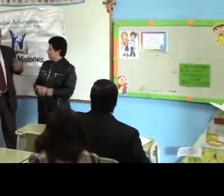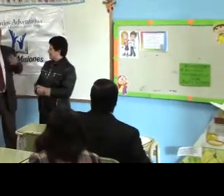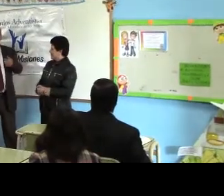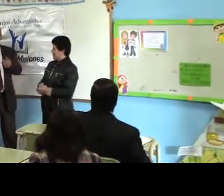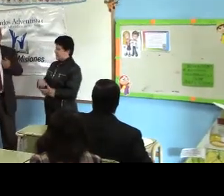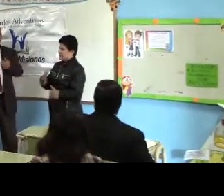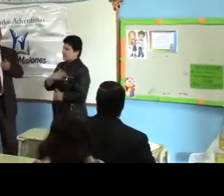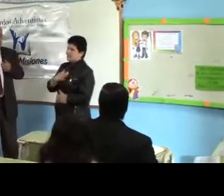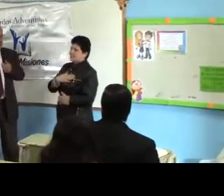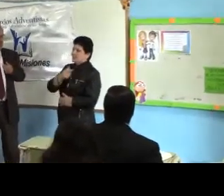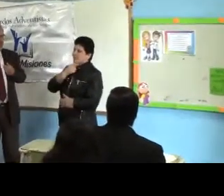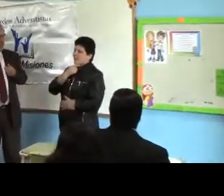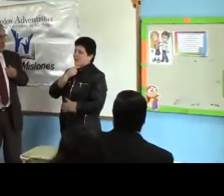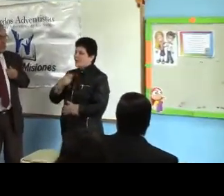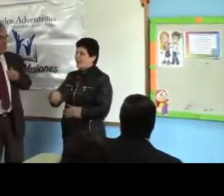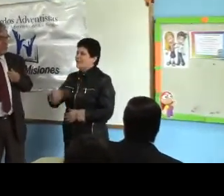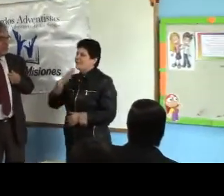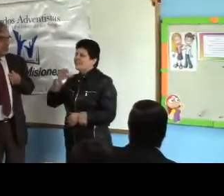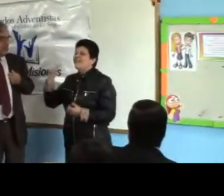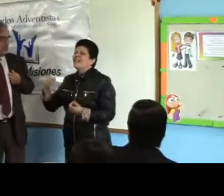Yo quería saber cuál es mi nombre.